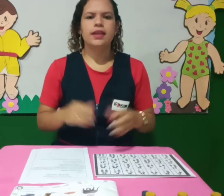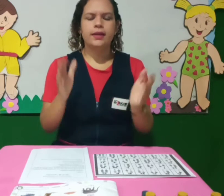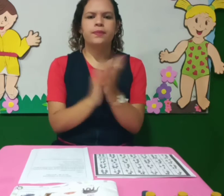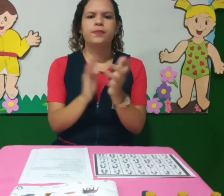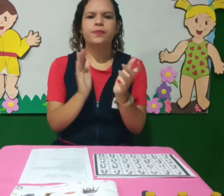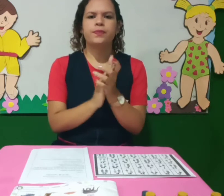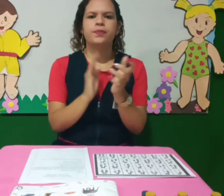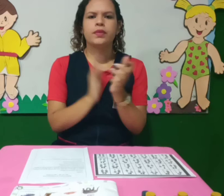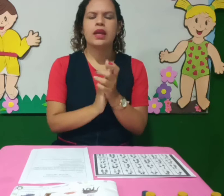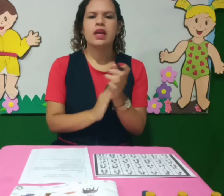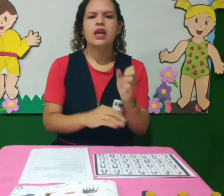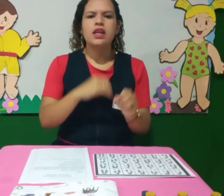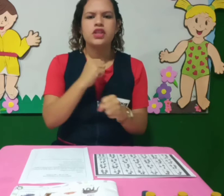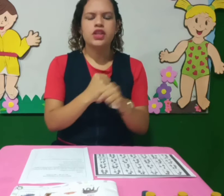tingue-lingue-lingue.